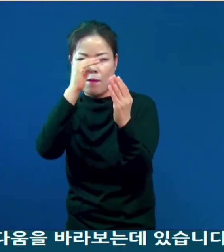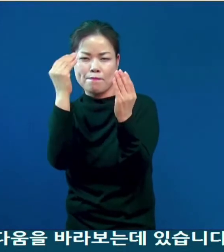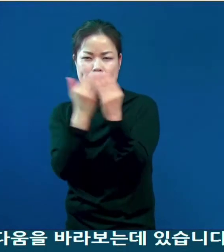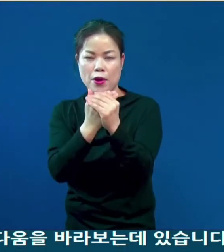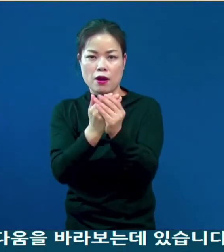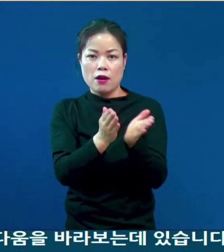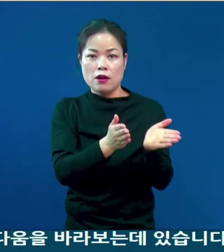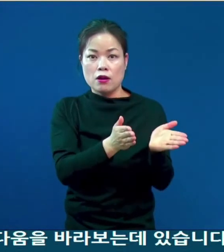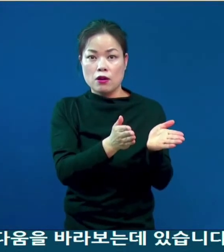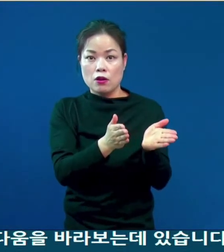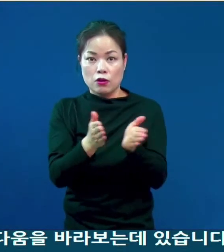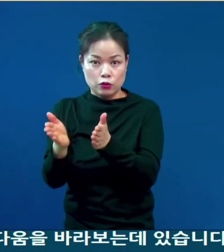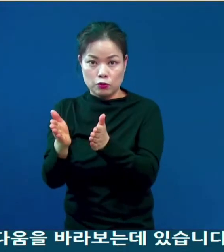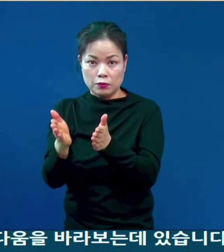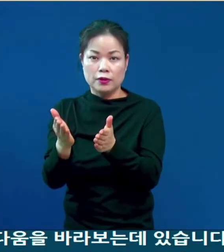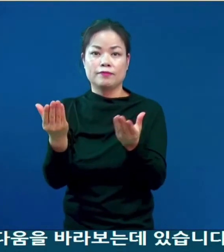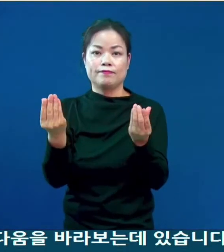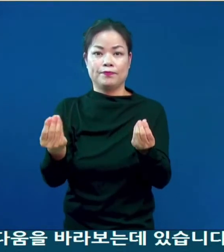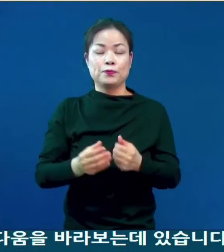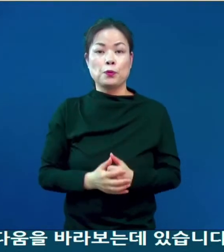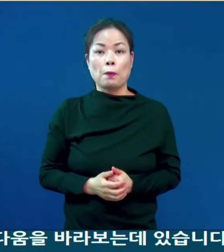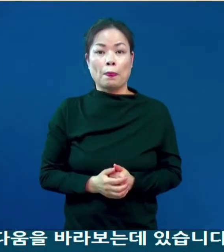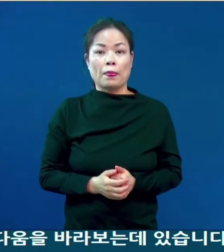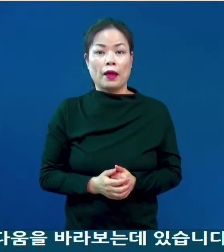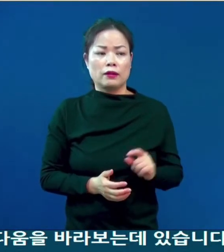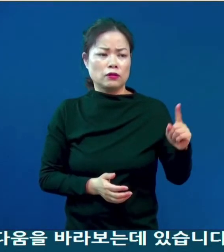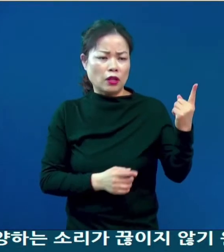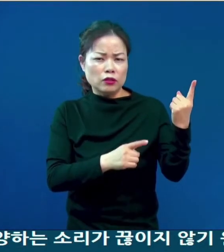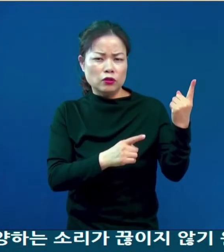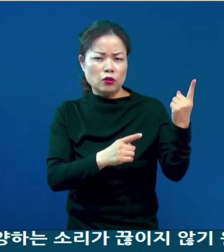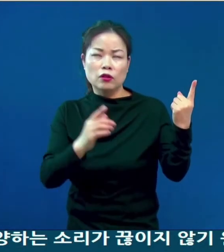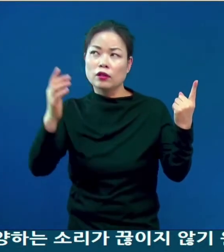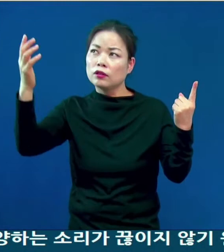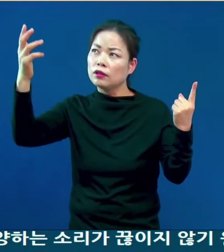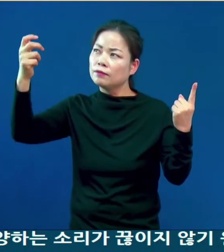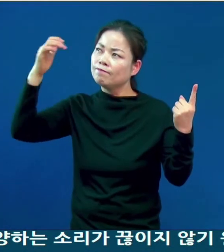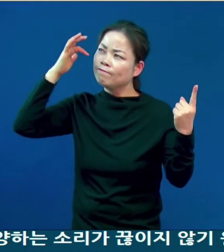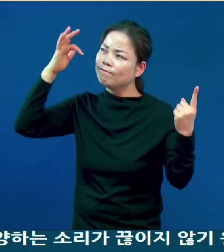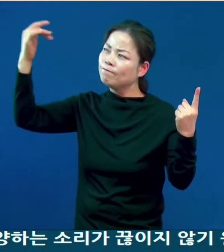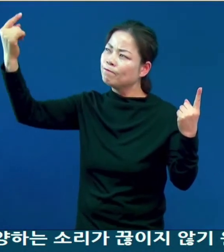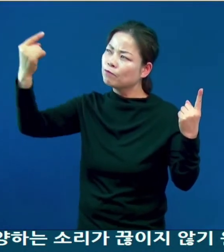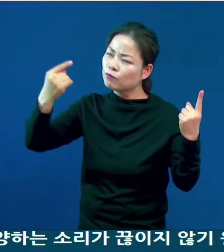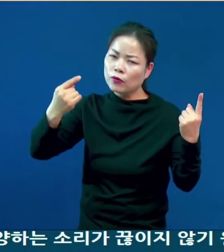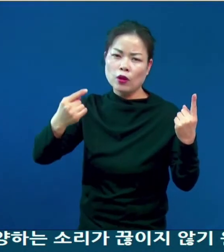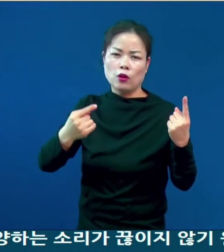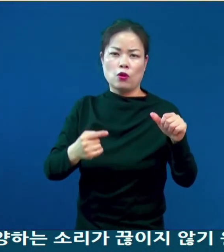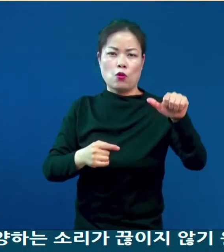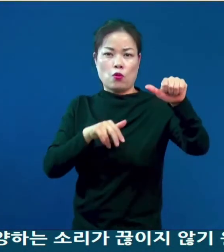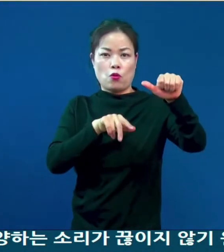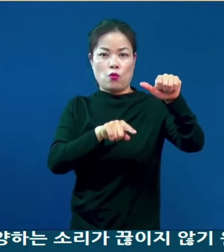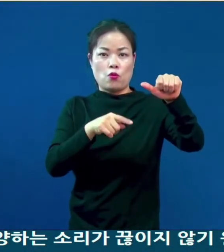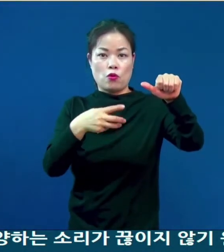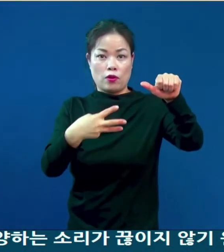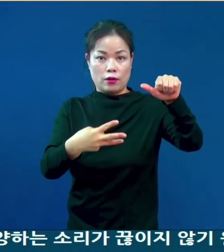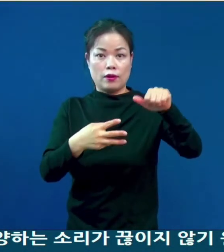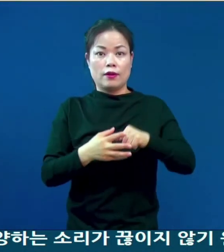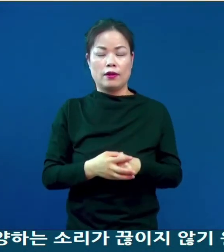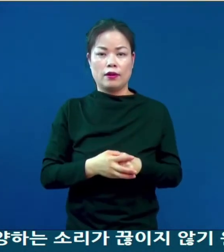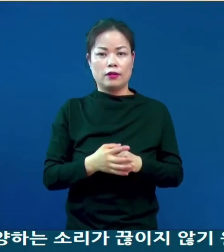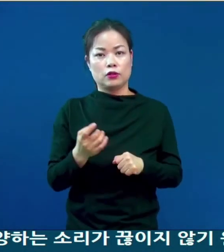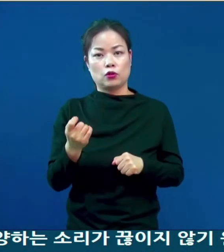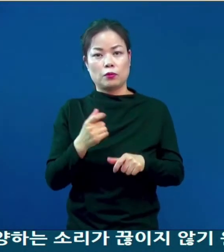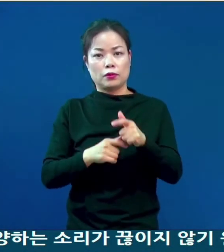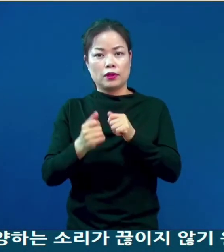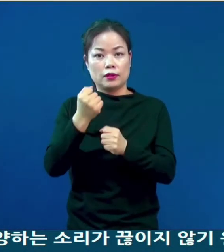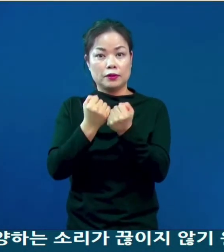준비하는 삶을 살게 했던 것입니다. 다윗이 그토록 주님의 임재를 바라보고 사모하는 이유에 대해서 5절에서 좀